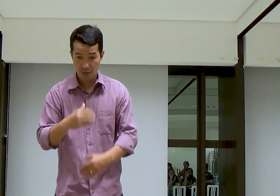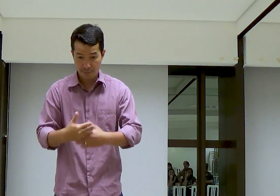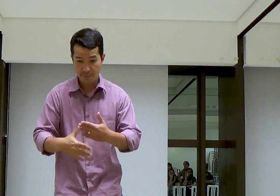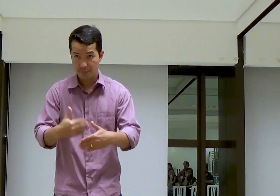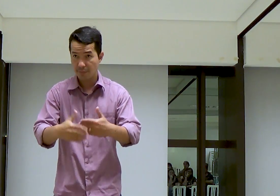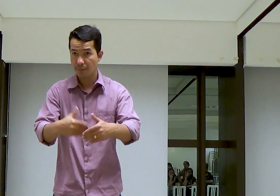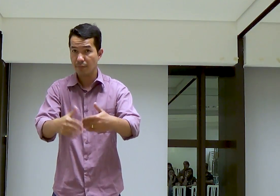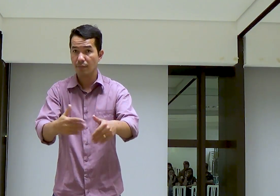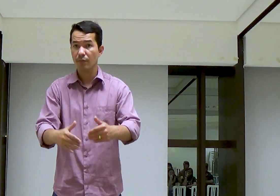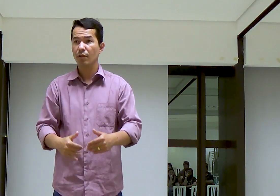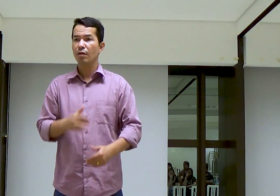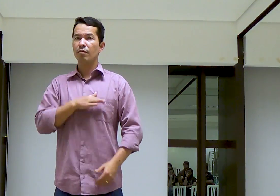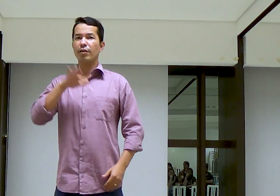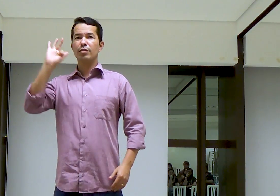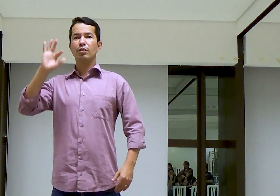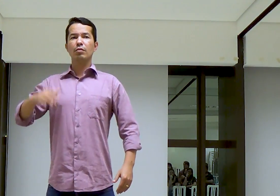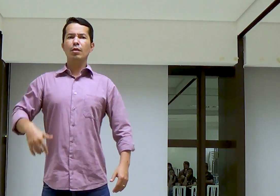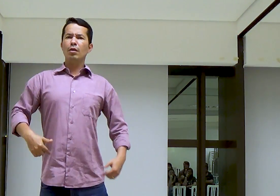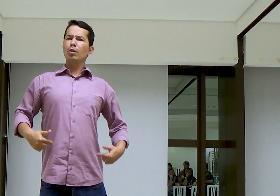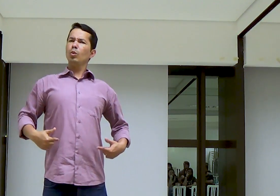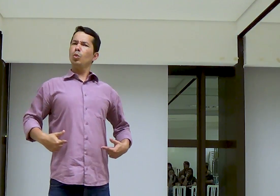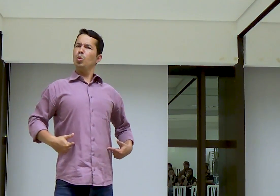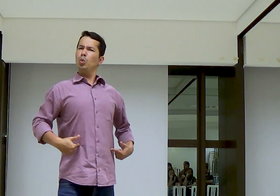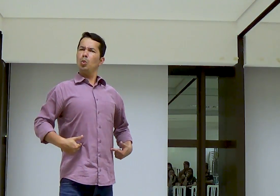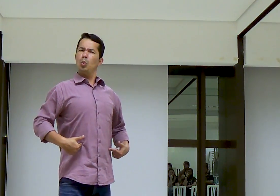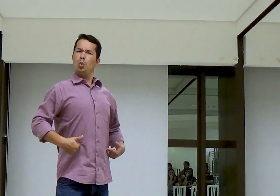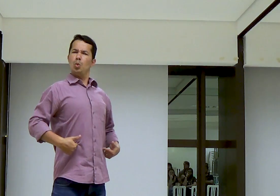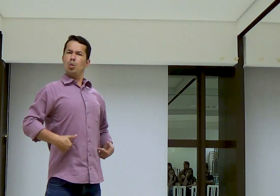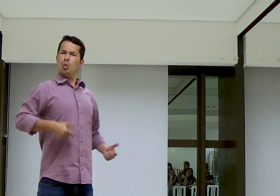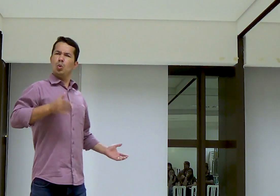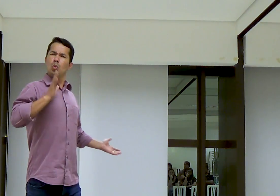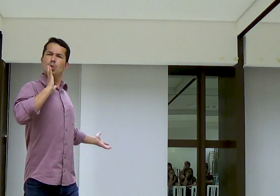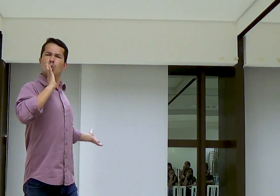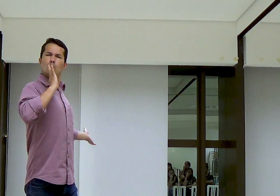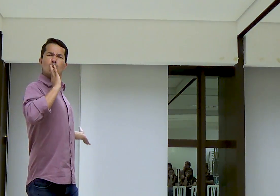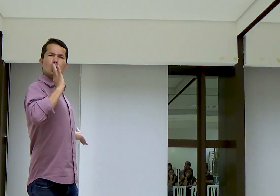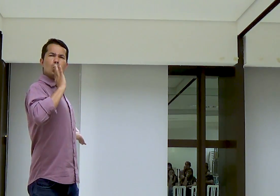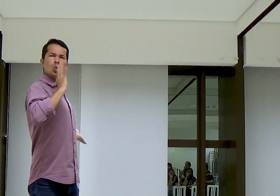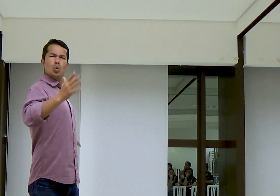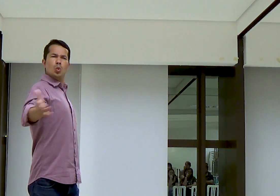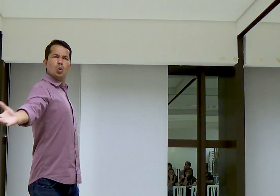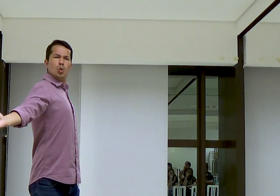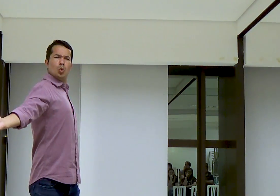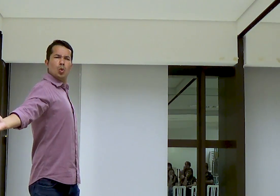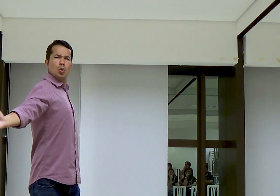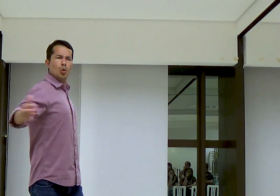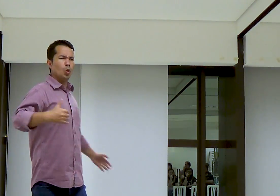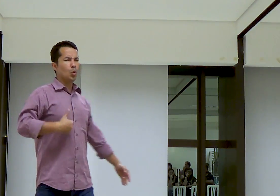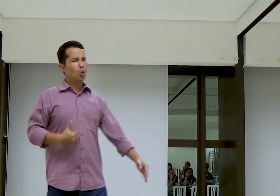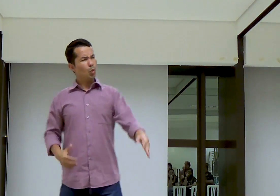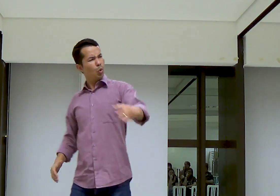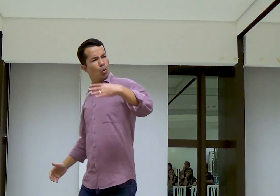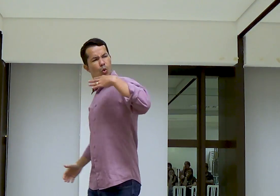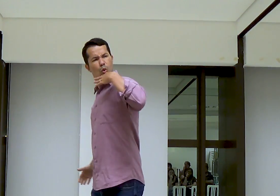depois, nasceu Jesus. E o fariseu, cheio de